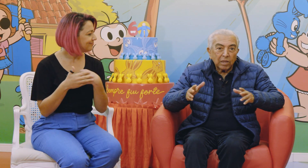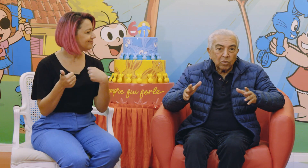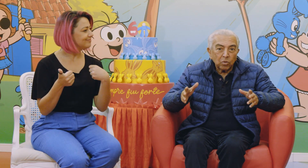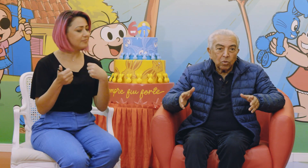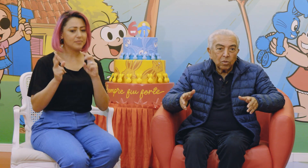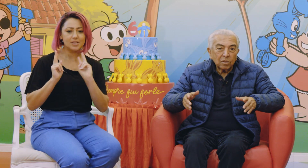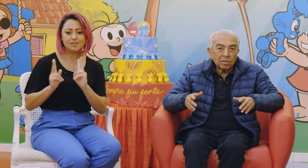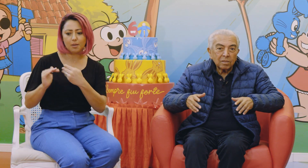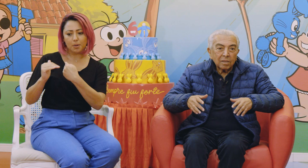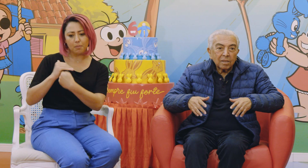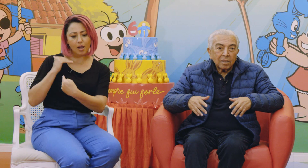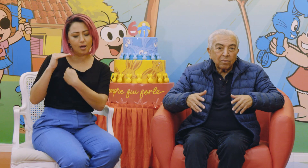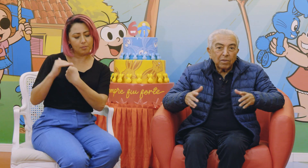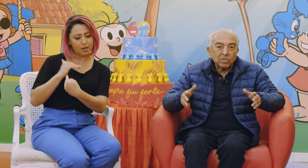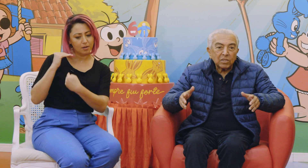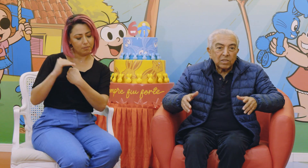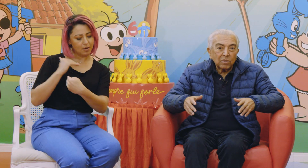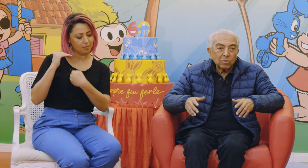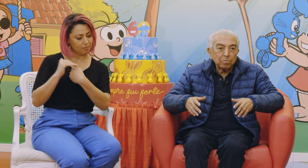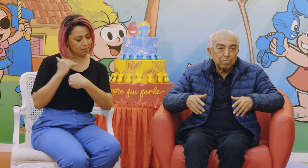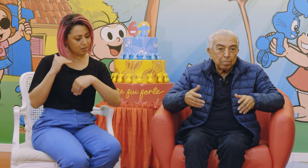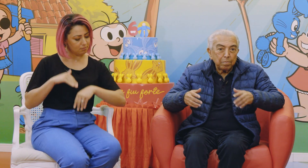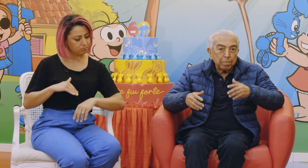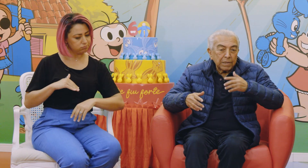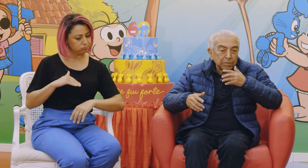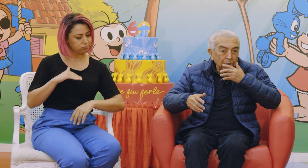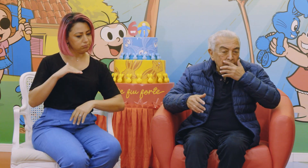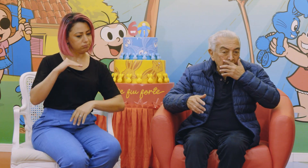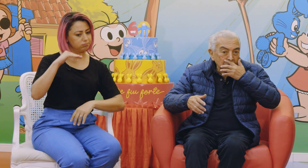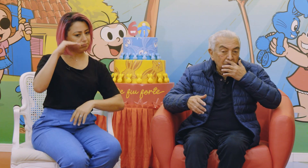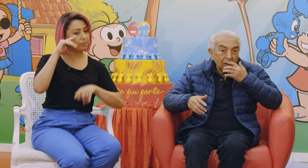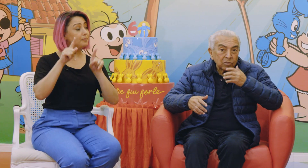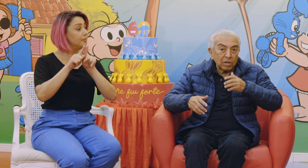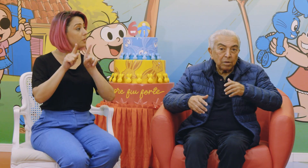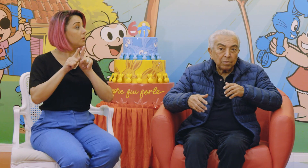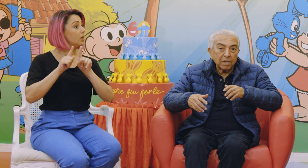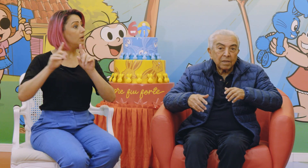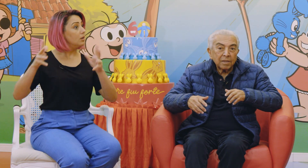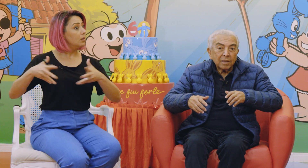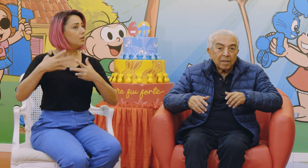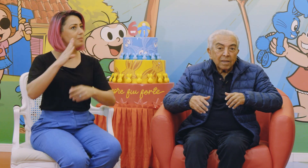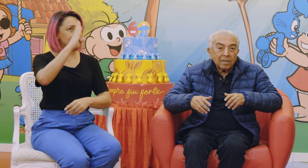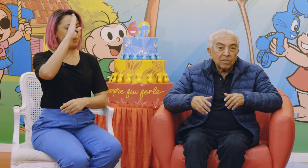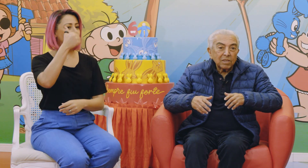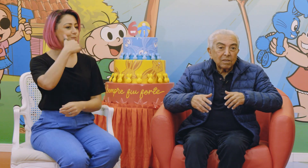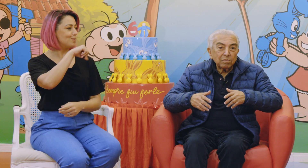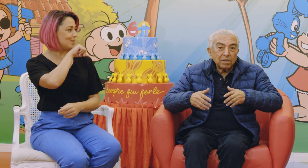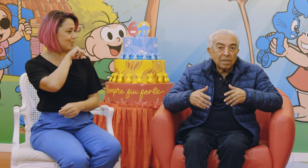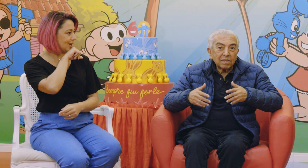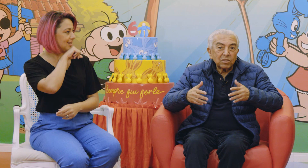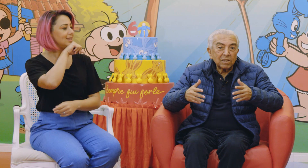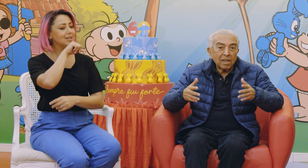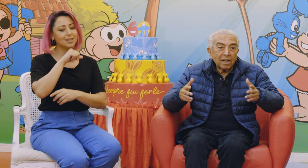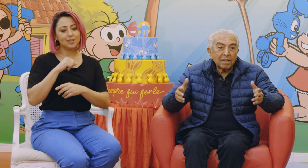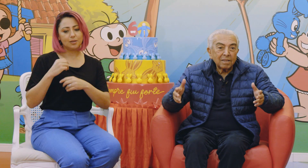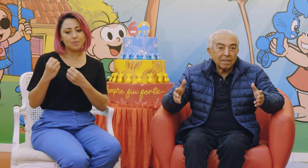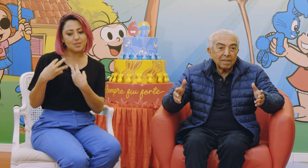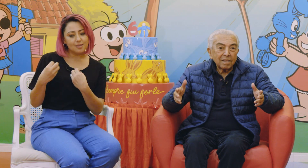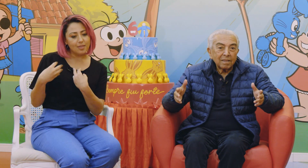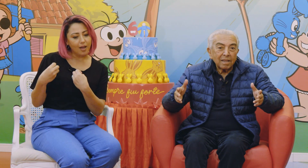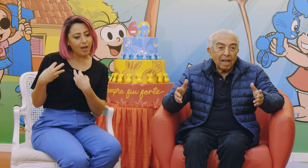me orientou e fez questão, principalmente no caso da mamãe, de me